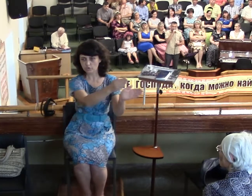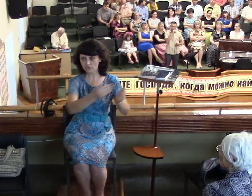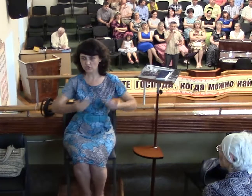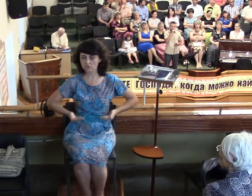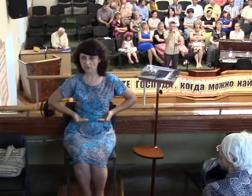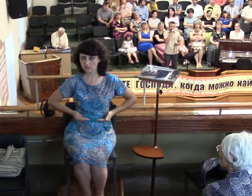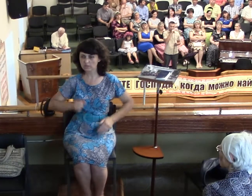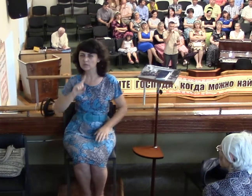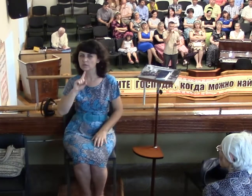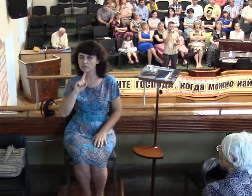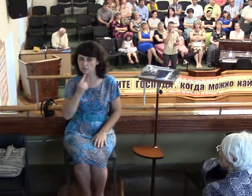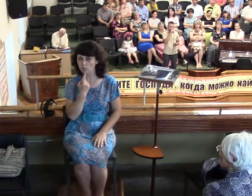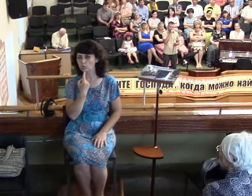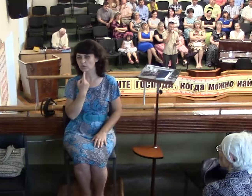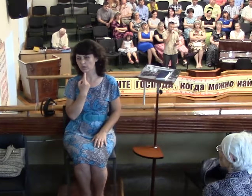сладок. Но Божья